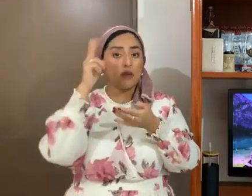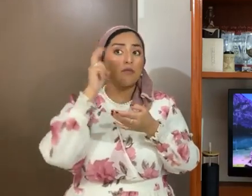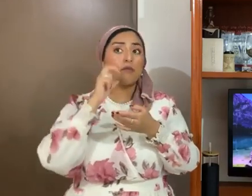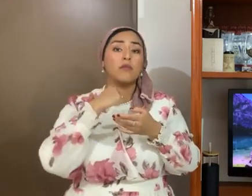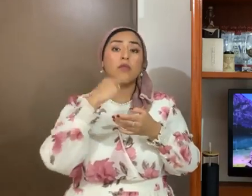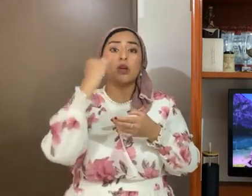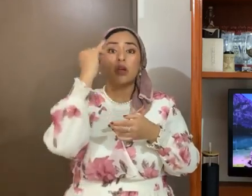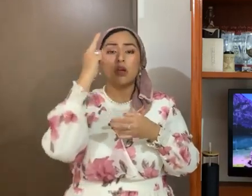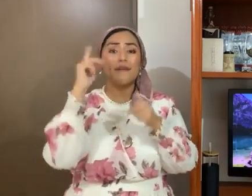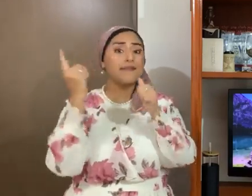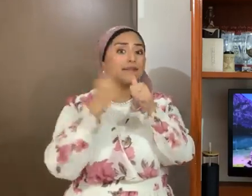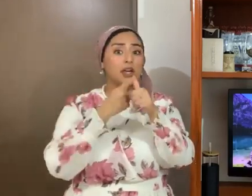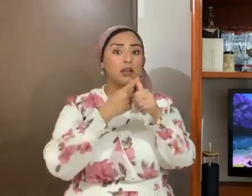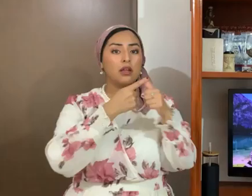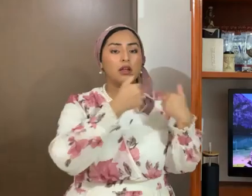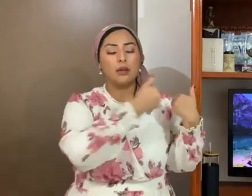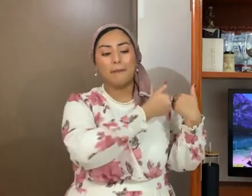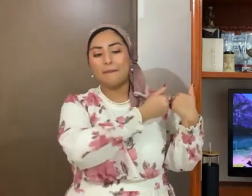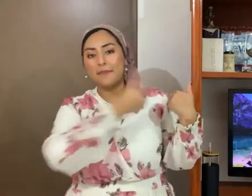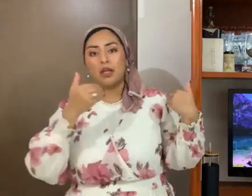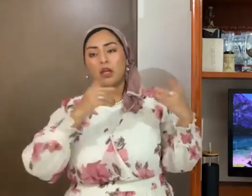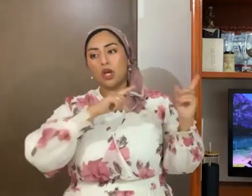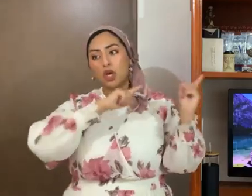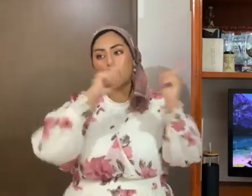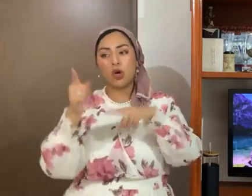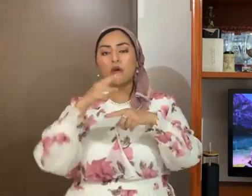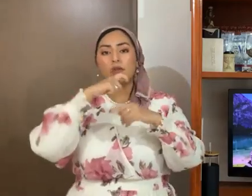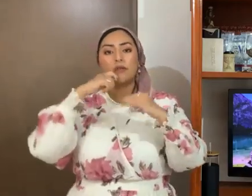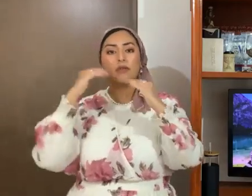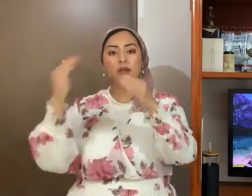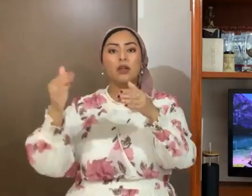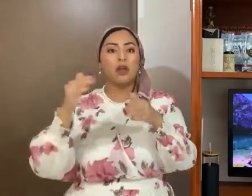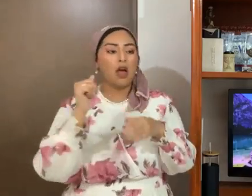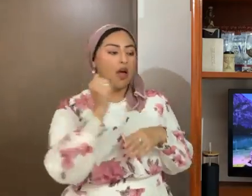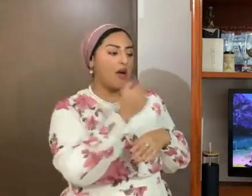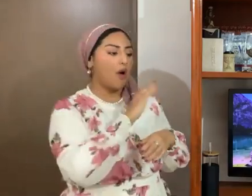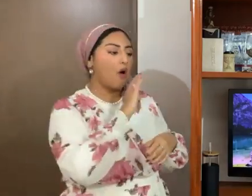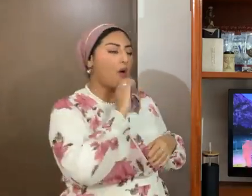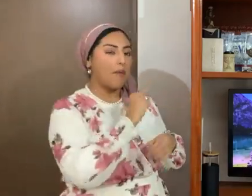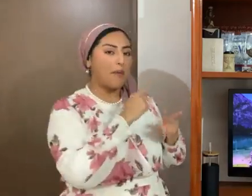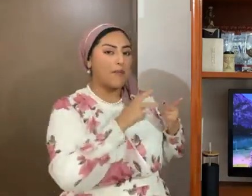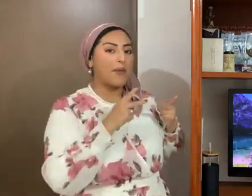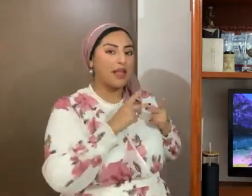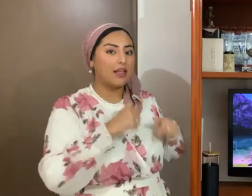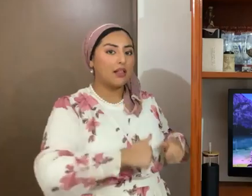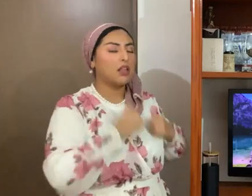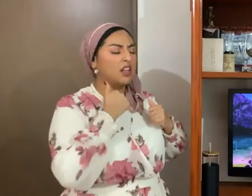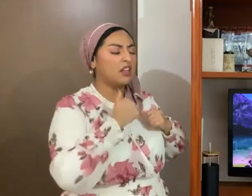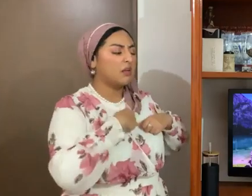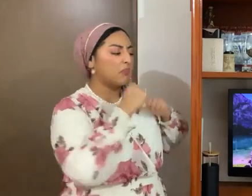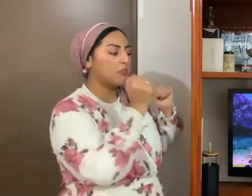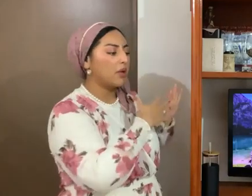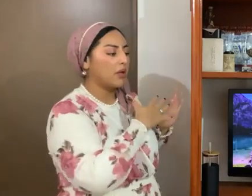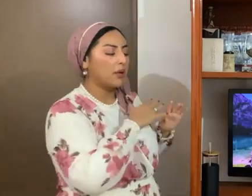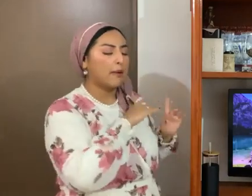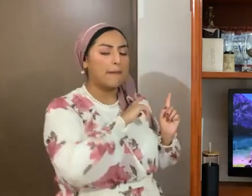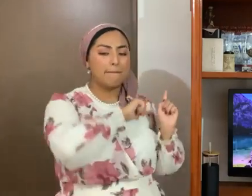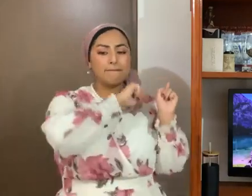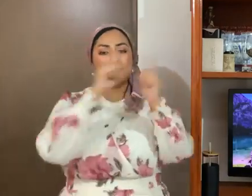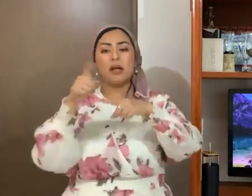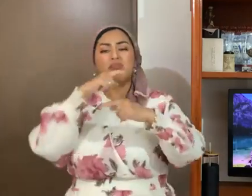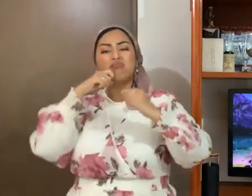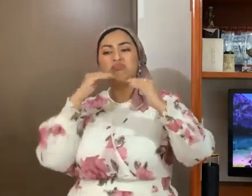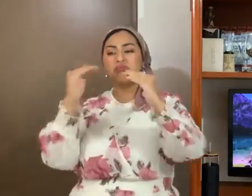Yahweh, fue apartarse, ir al desierto, dejar el lugar de donde él vivía y acudir hacia